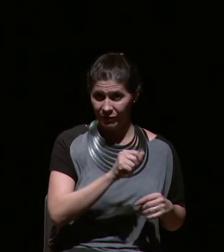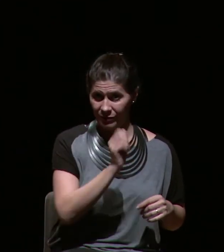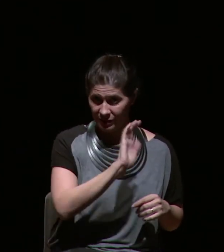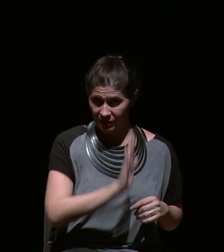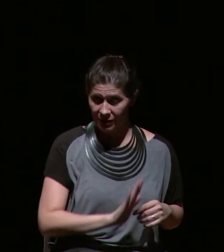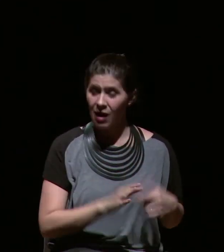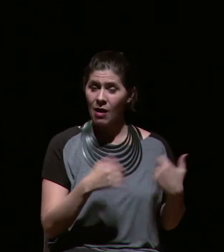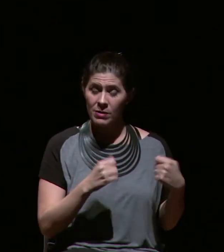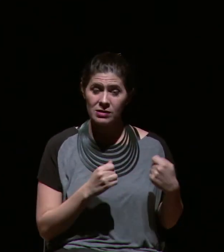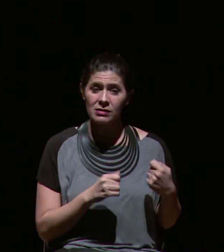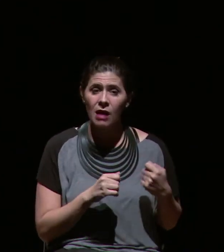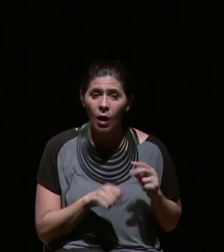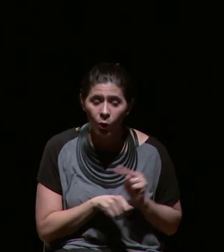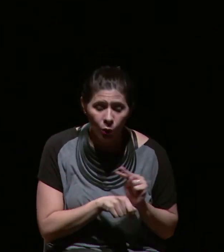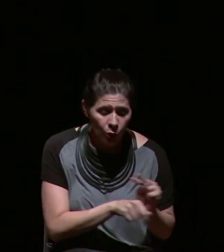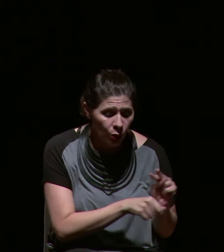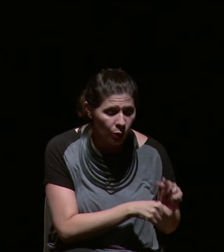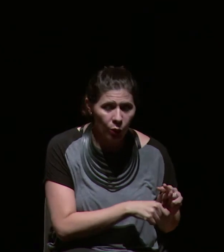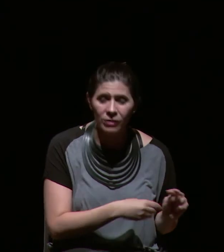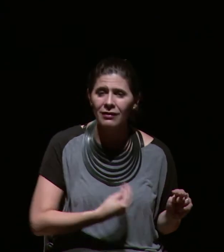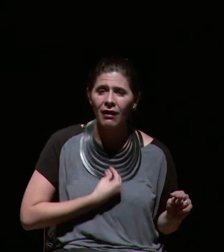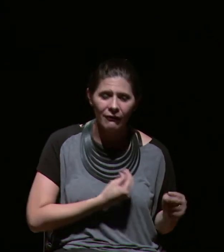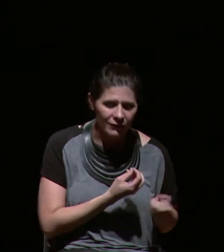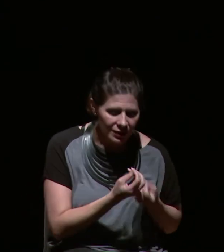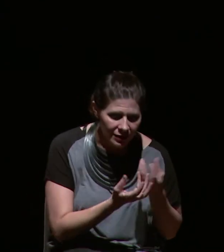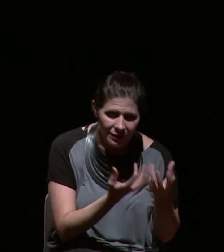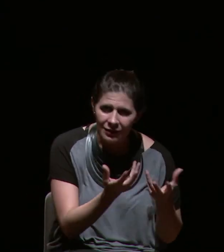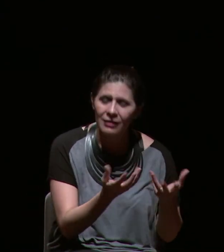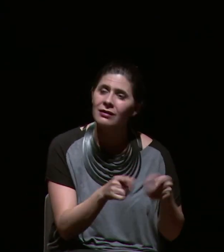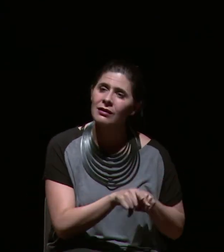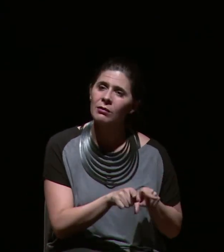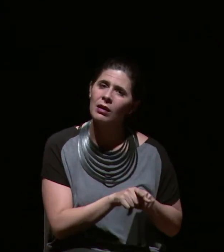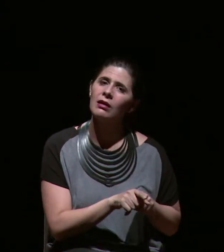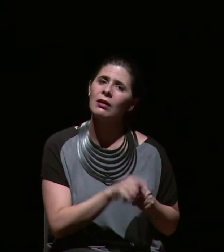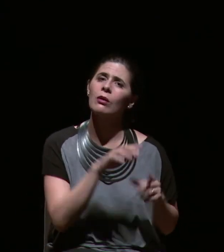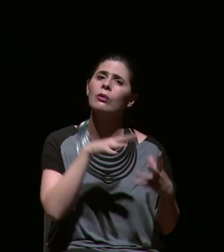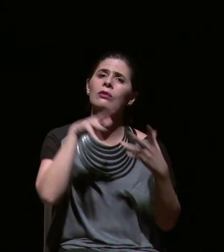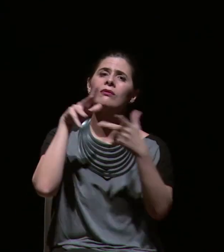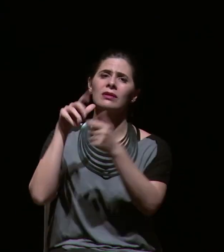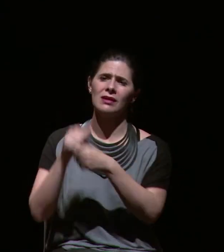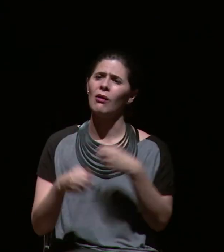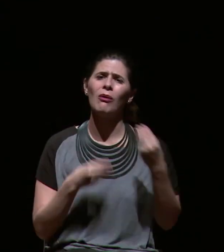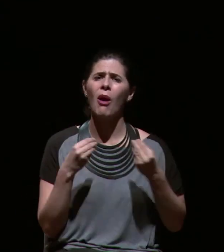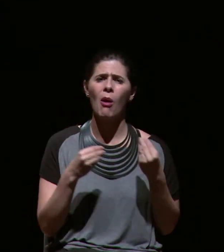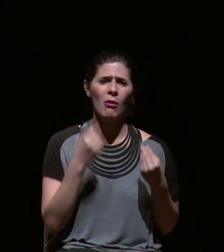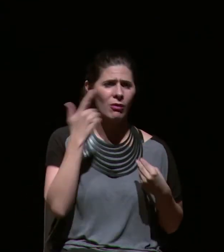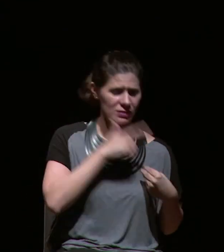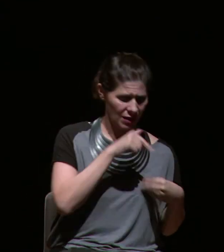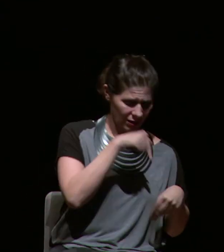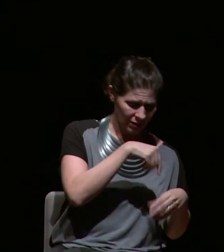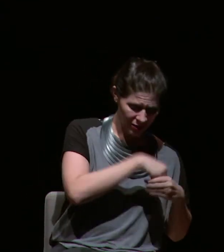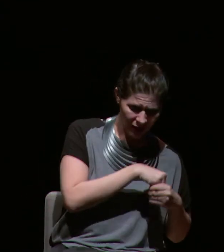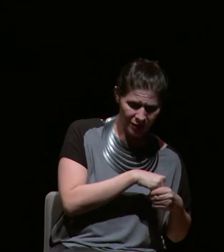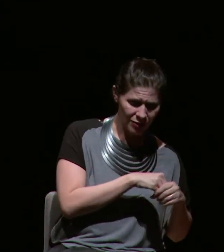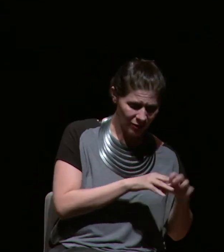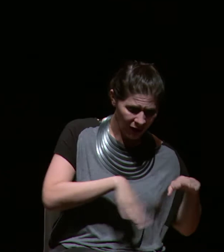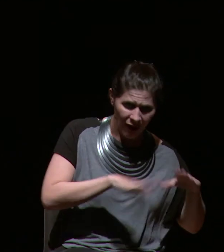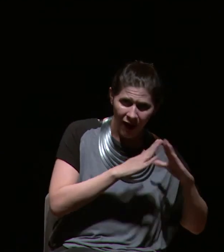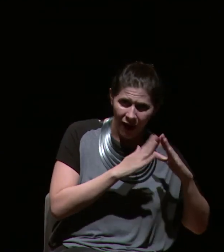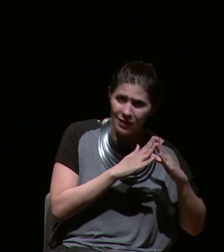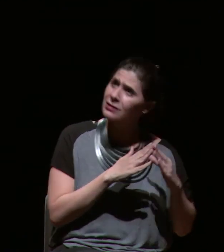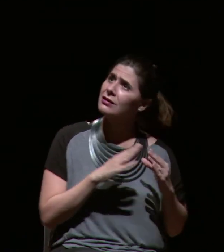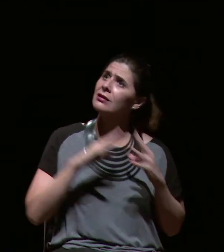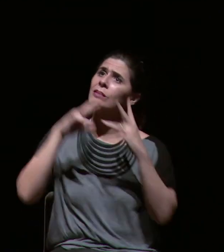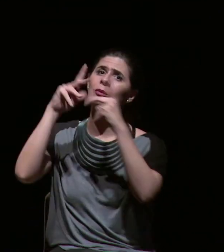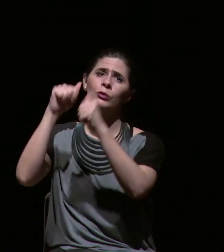assim, ser universal, fazer arte afro-brasileira e ser cosmopolita. Mas como fazer isso? A pesquisa de fôlego de Renato Araújo não